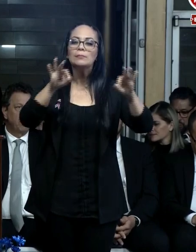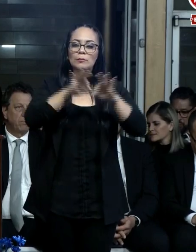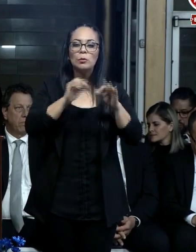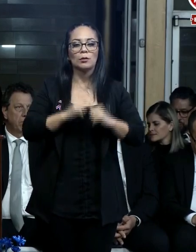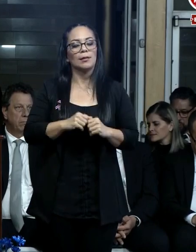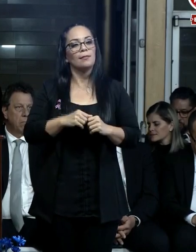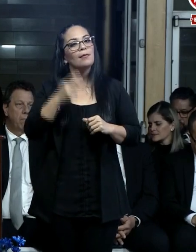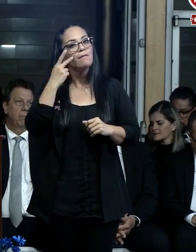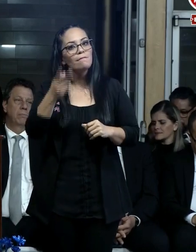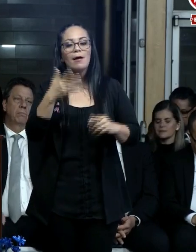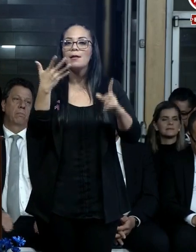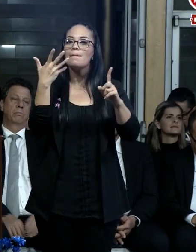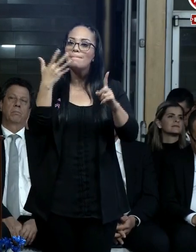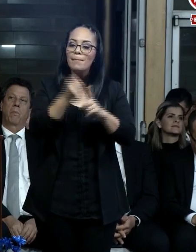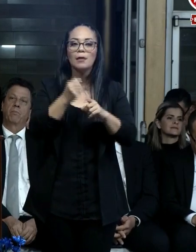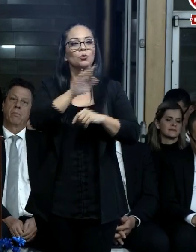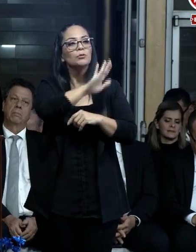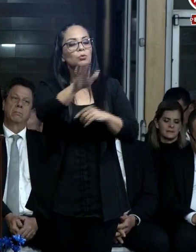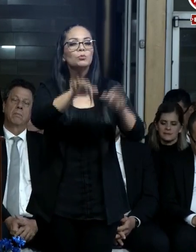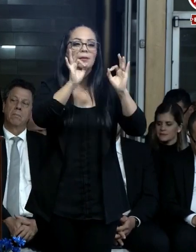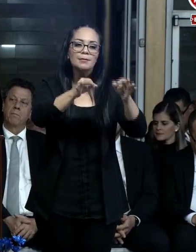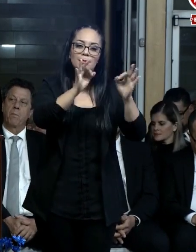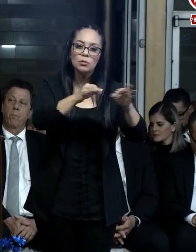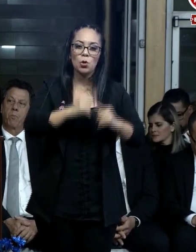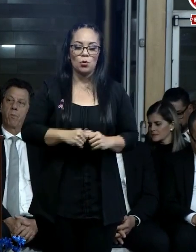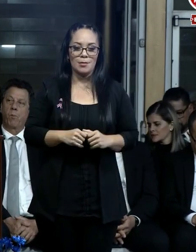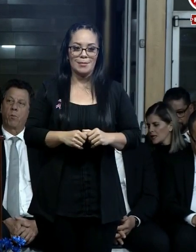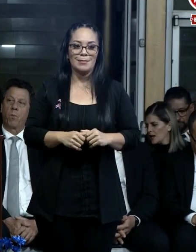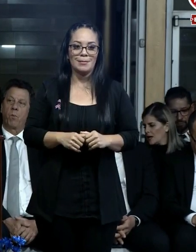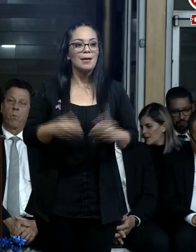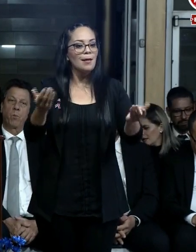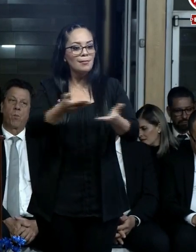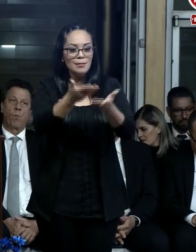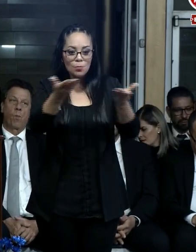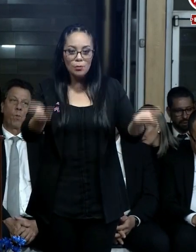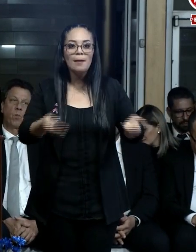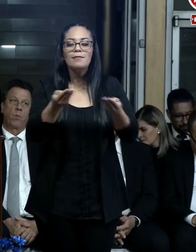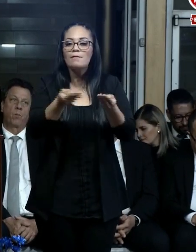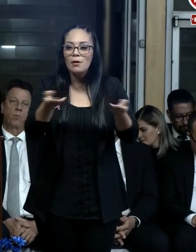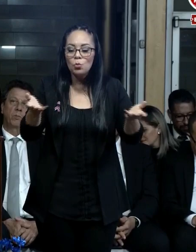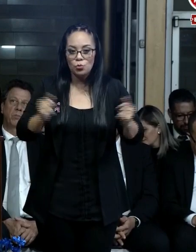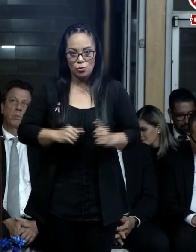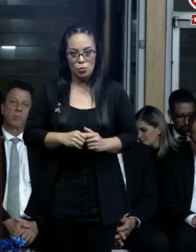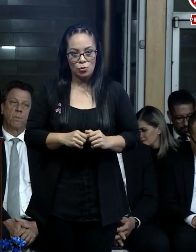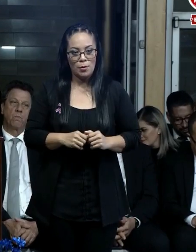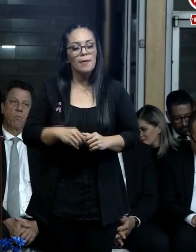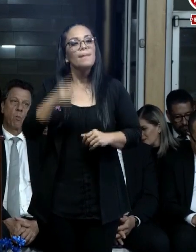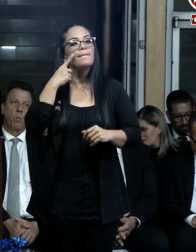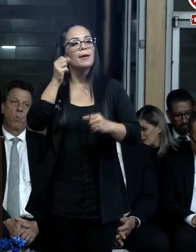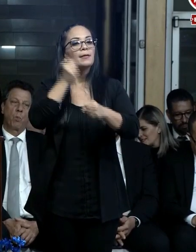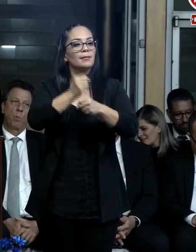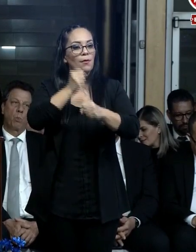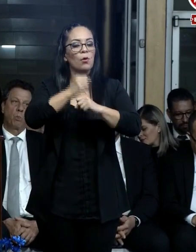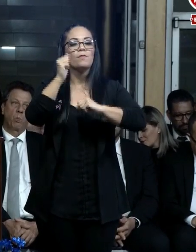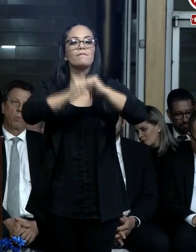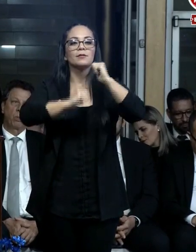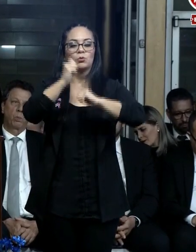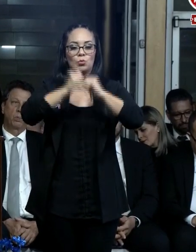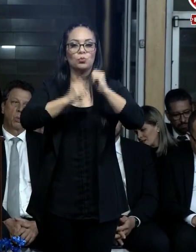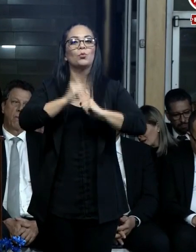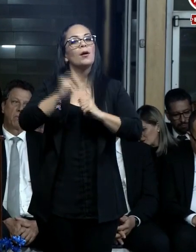que tienen esas decisiones en la disponibilidad de recursos para las obras de